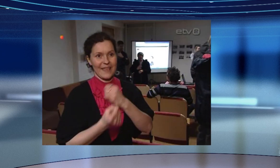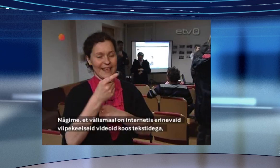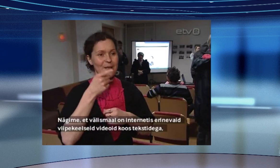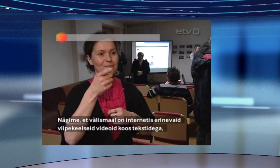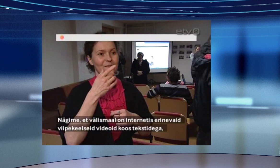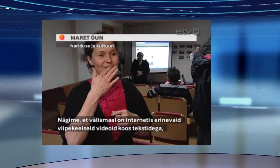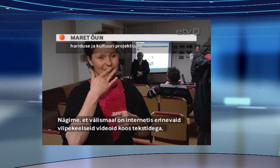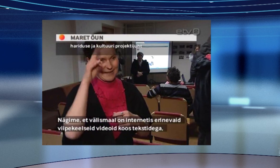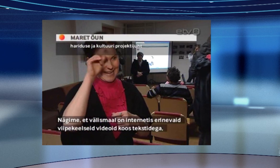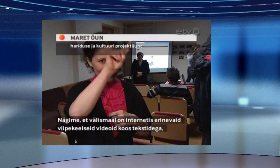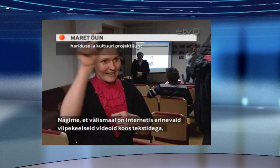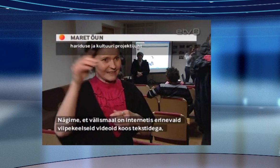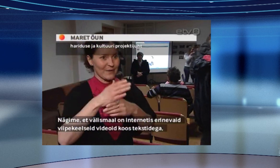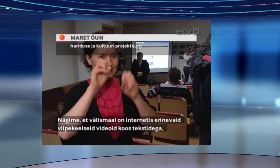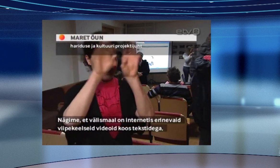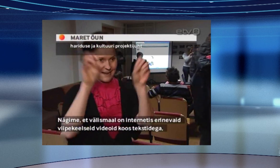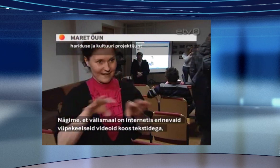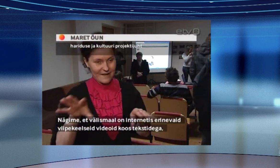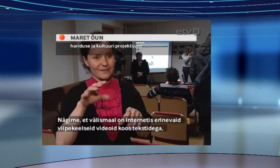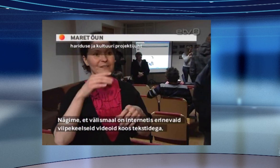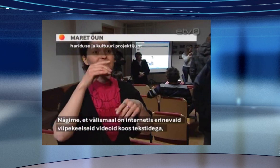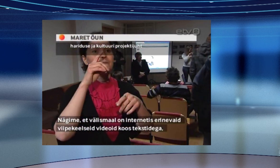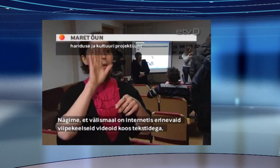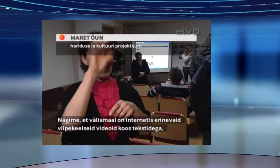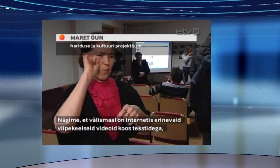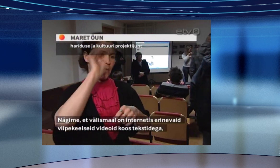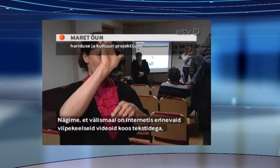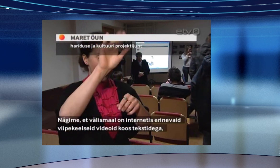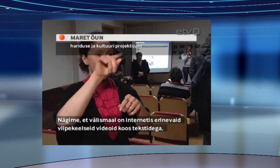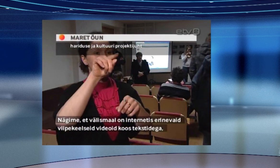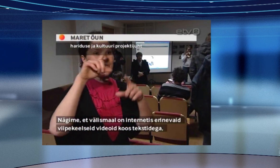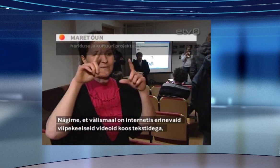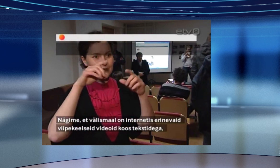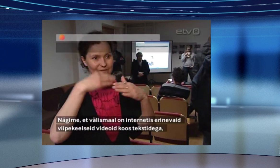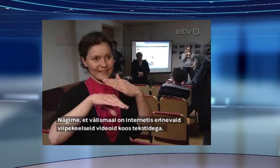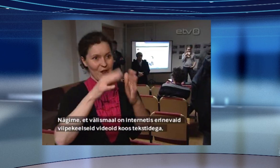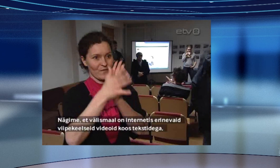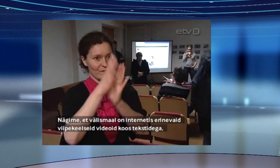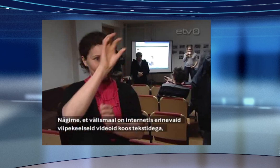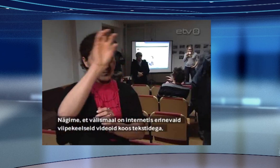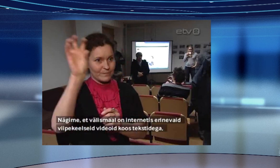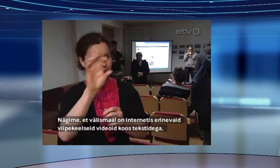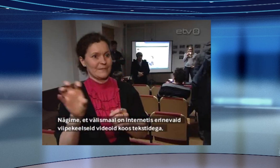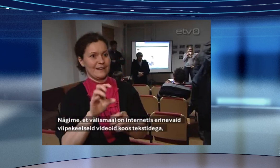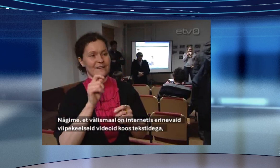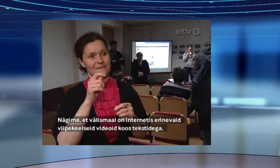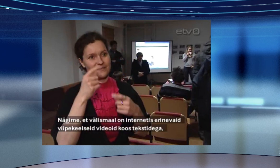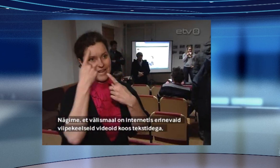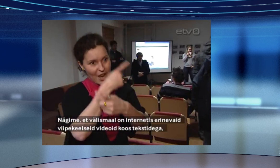Projekti idee tekkis sellest, et teistes riikides ja teistes internetiportaalides on olemas sellised